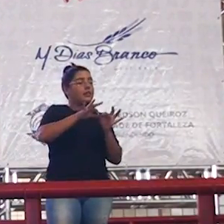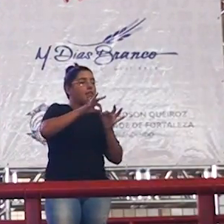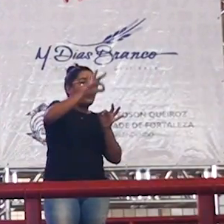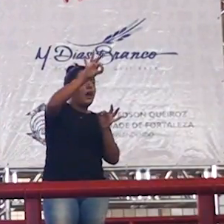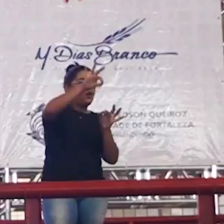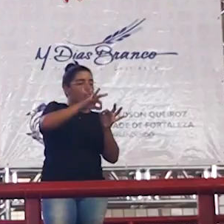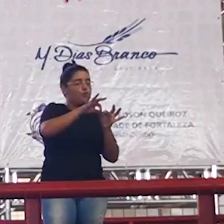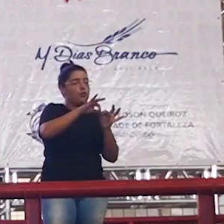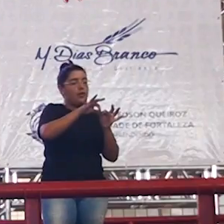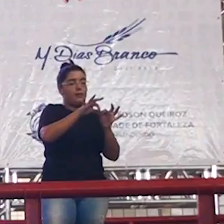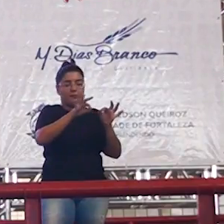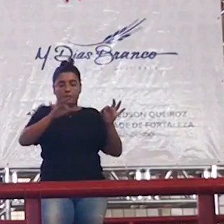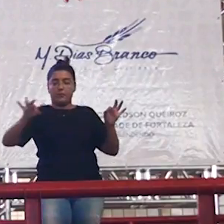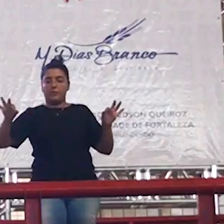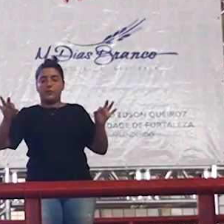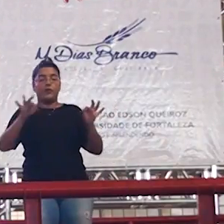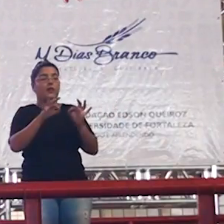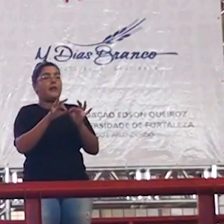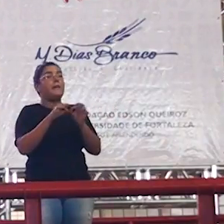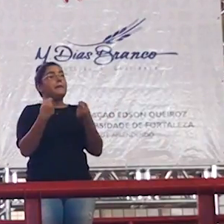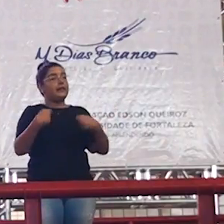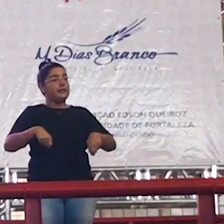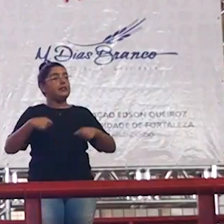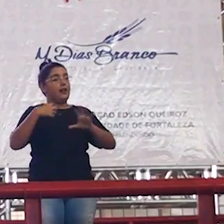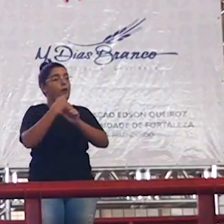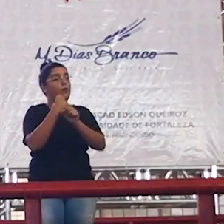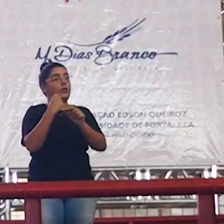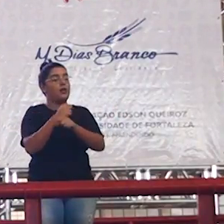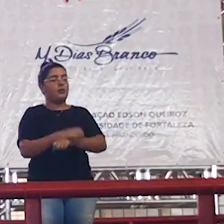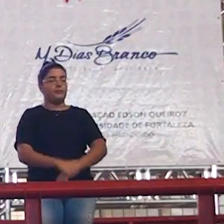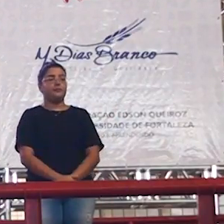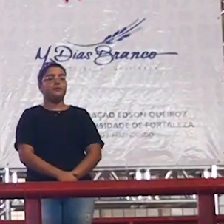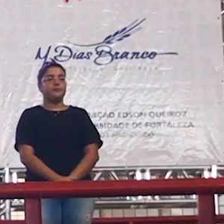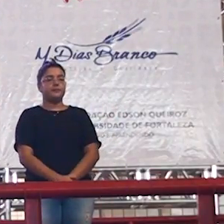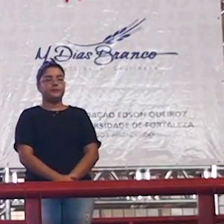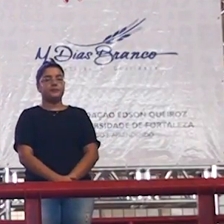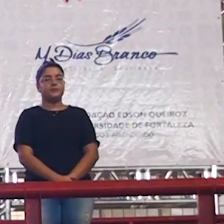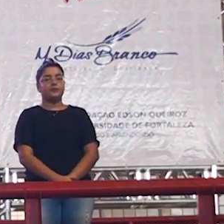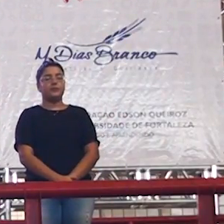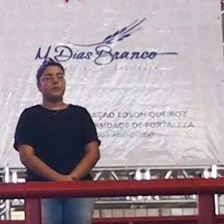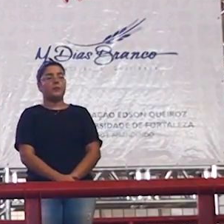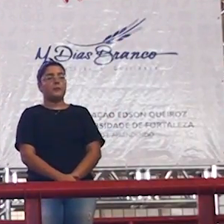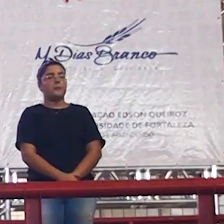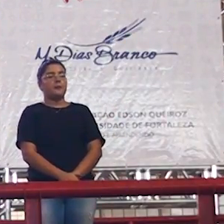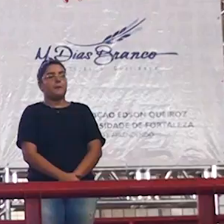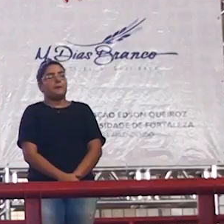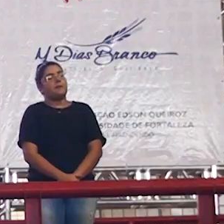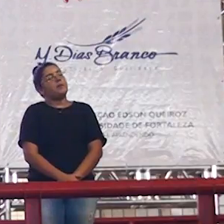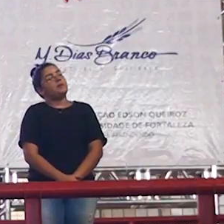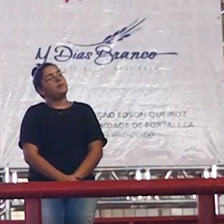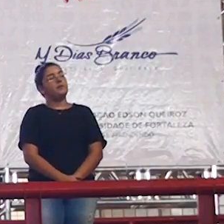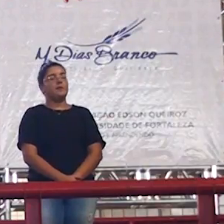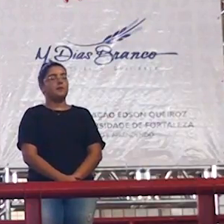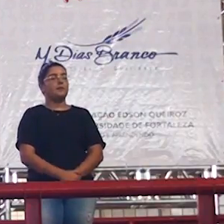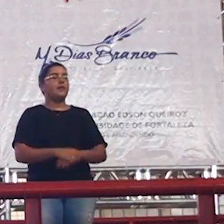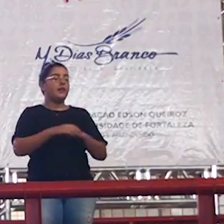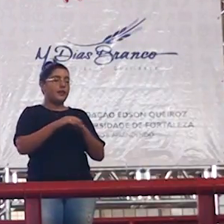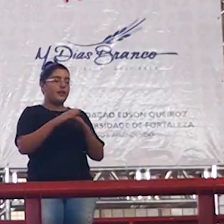largura e quanto é o comprimento. Então, a primeira coisa que eu tenho que fazer o que é?